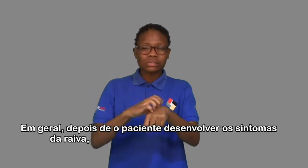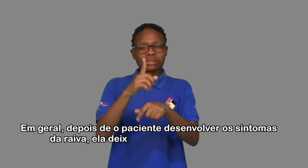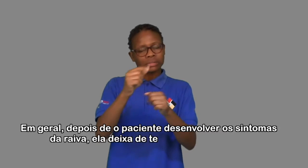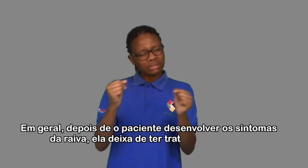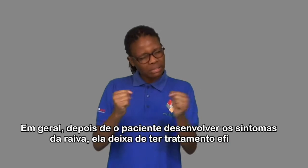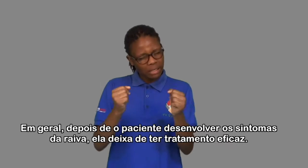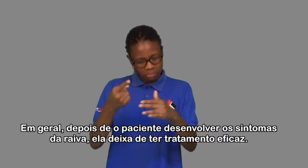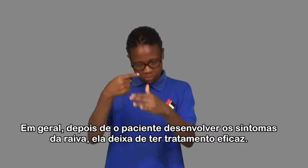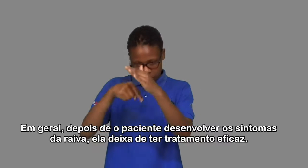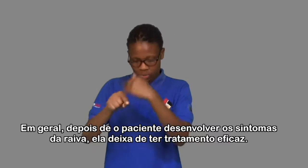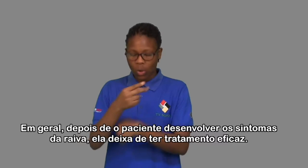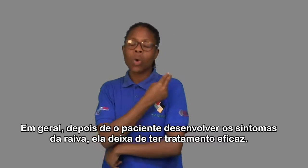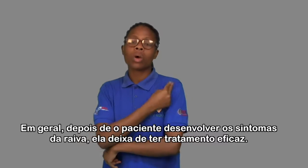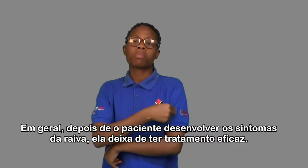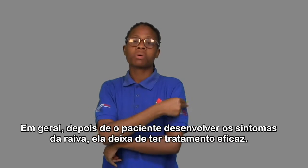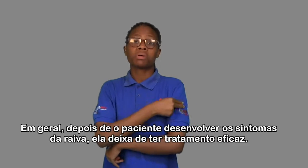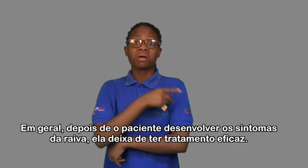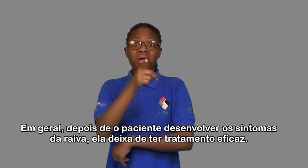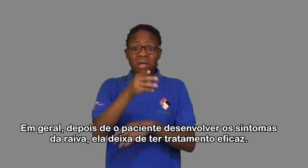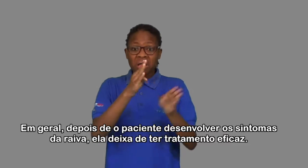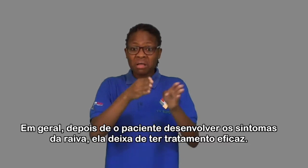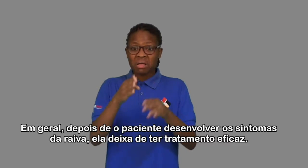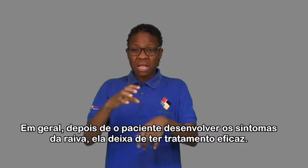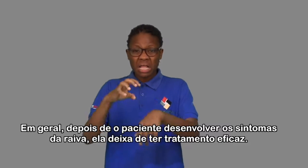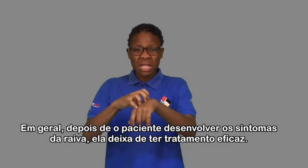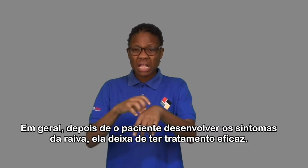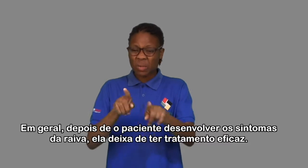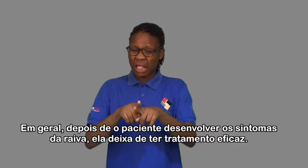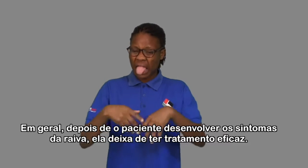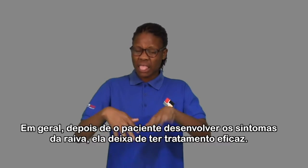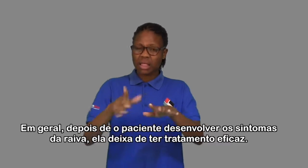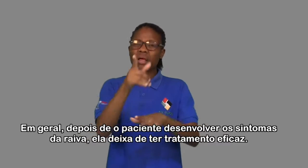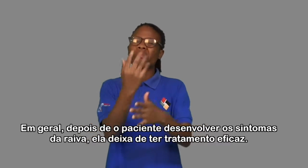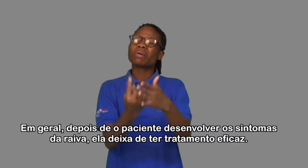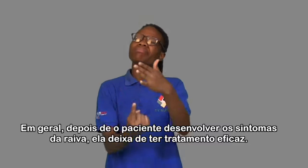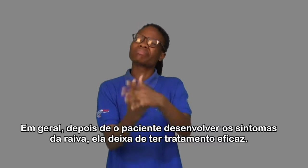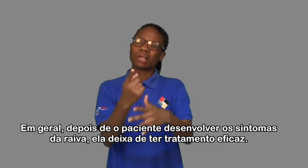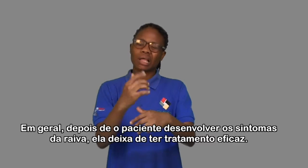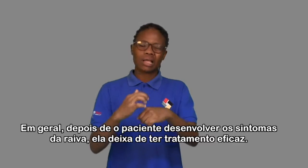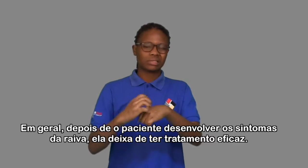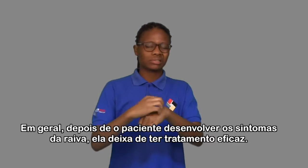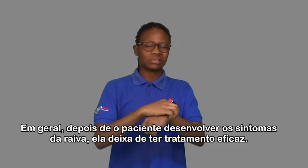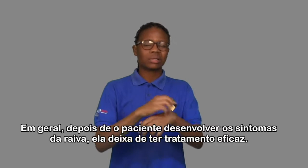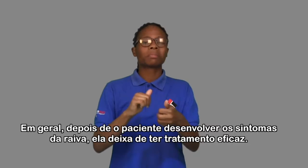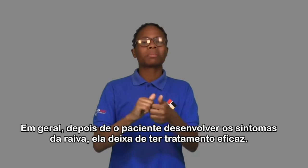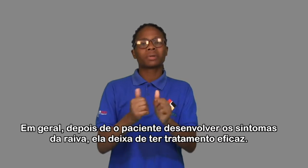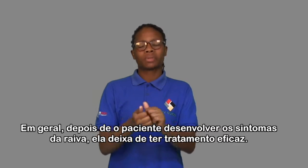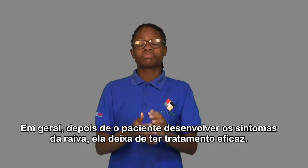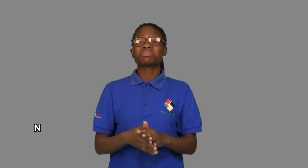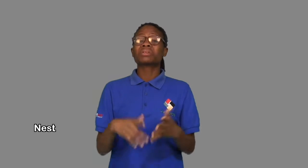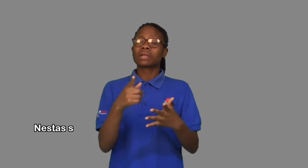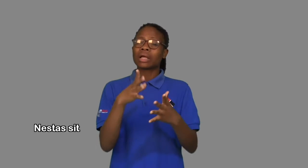depois do paciente desenvolver os sintomas da raiva, ela deixa de ter tratamento eficaz. Nestas